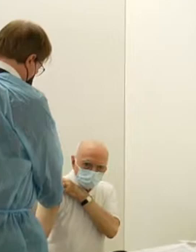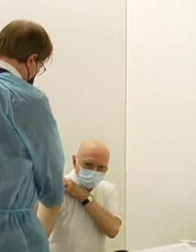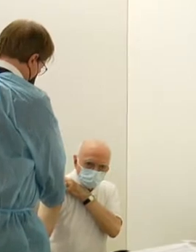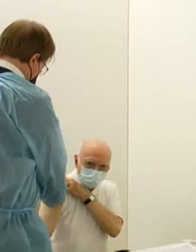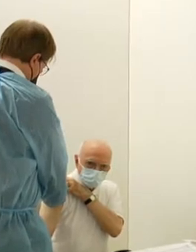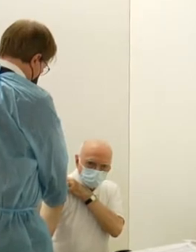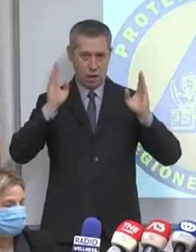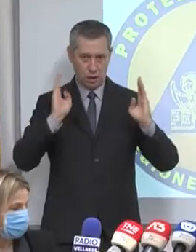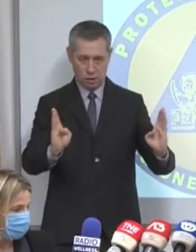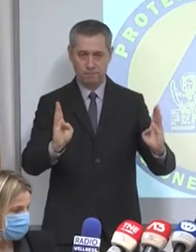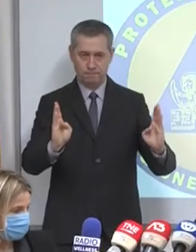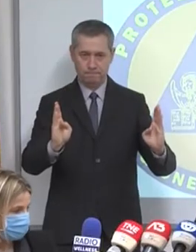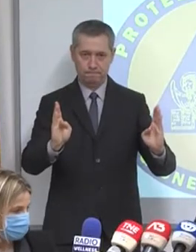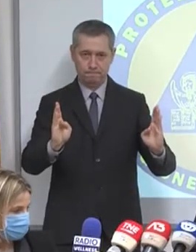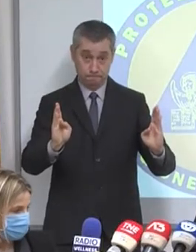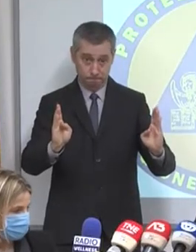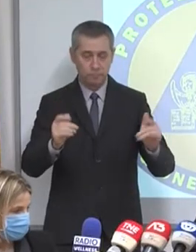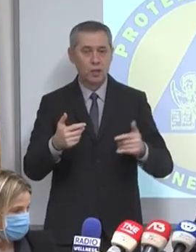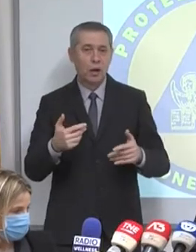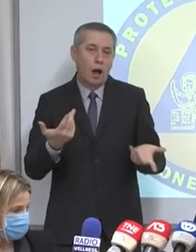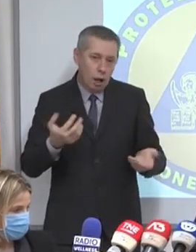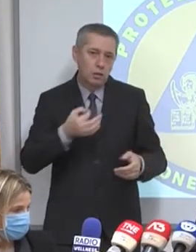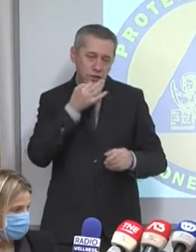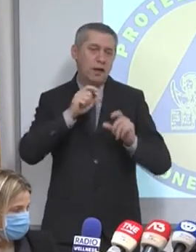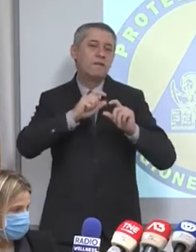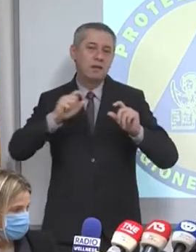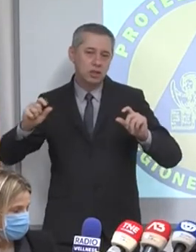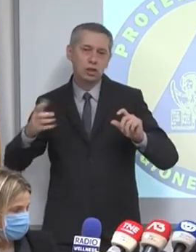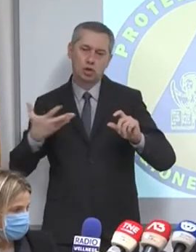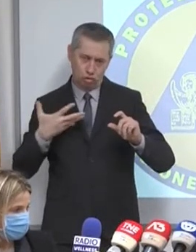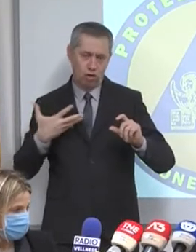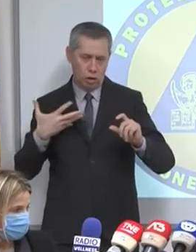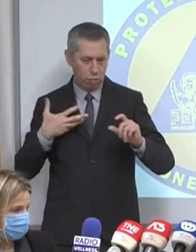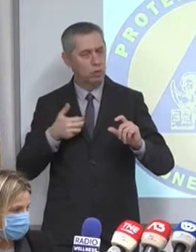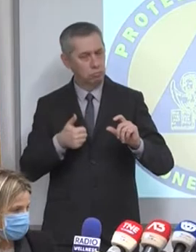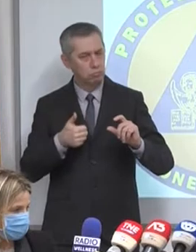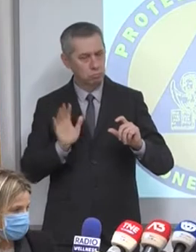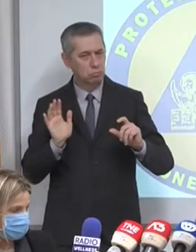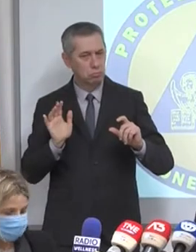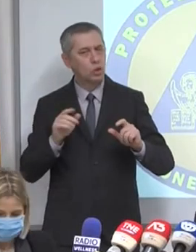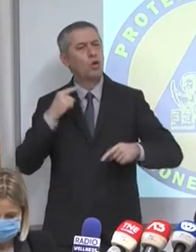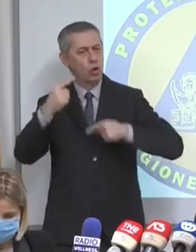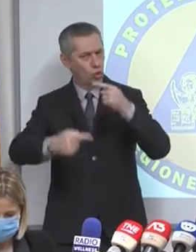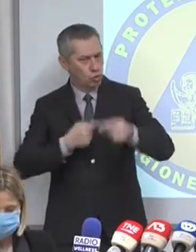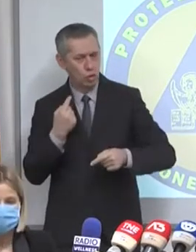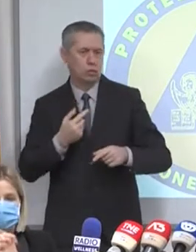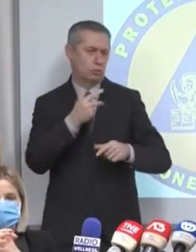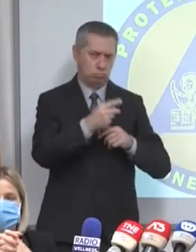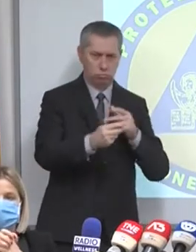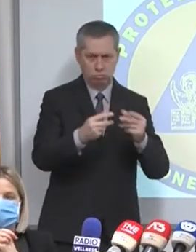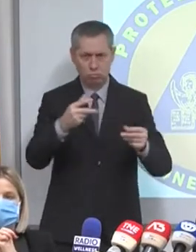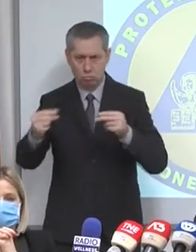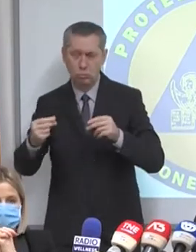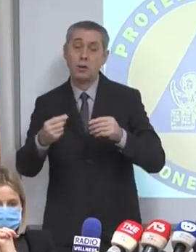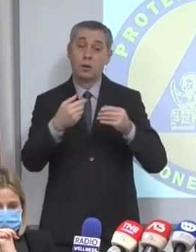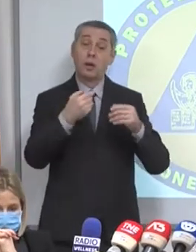vaccini AstraZeneca. Di vaccini adesso ce n'è un po' di più, si sta vaccinando, apriremo ancora